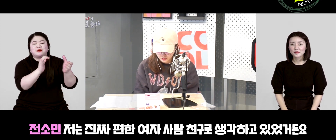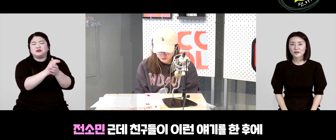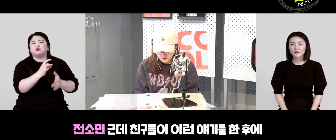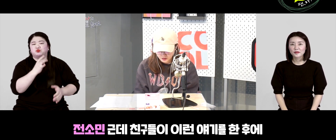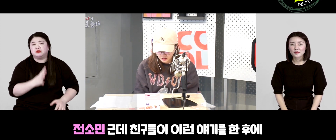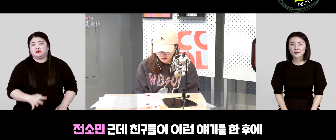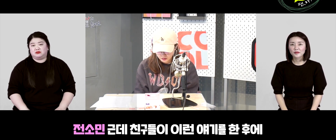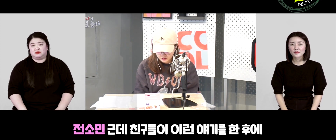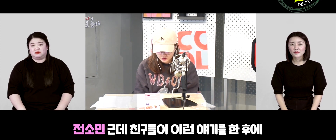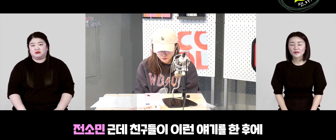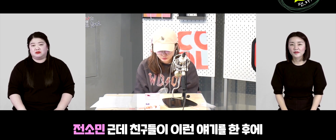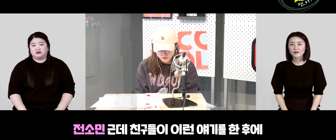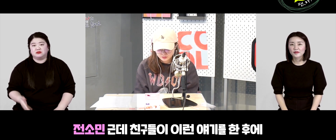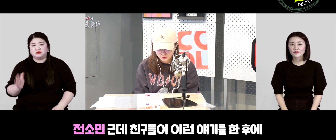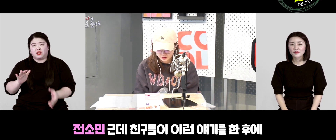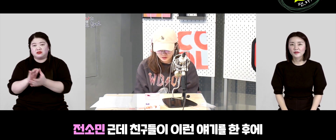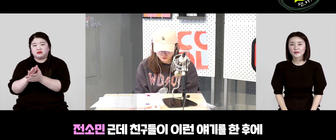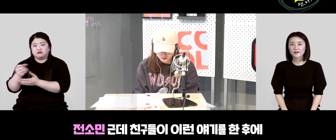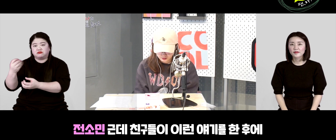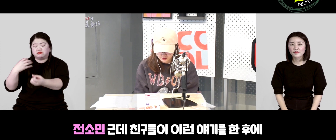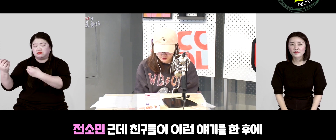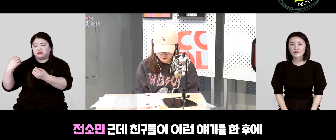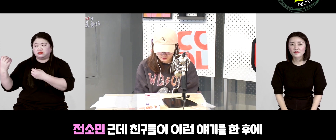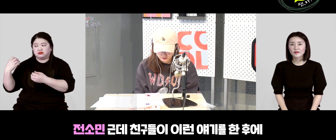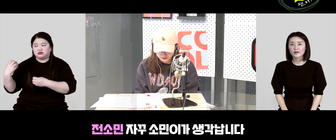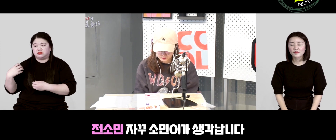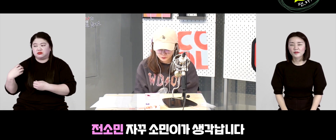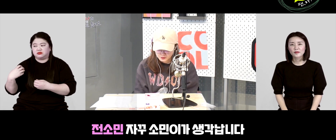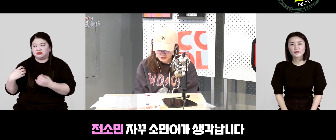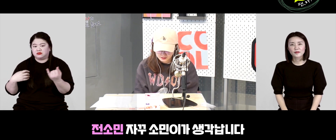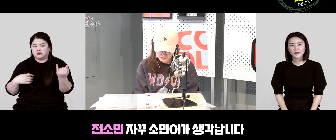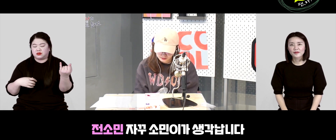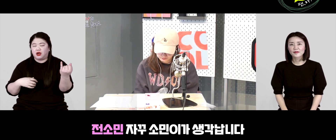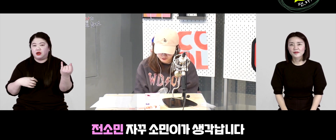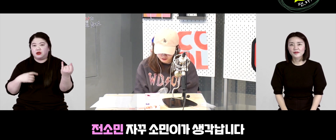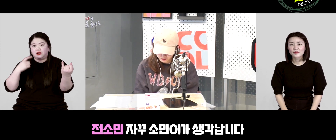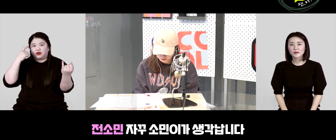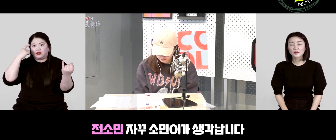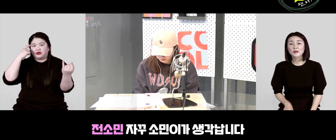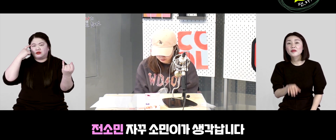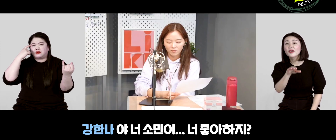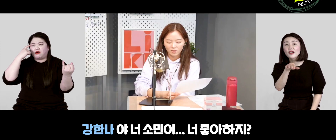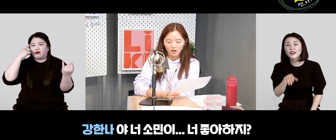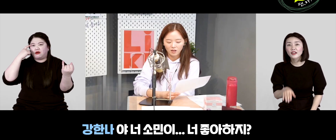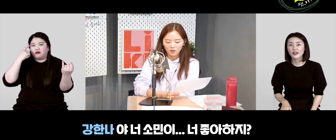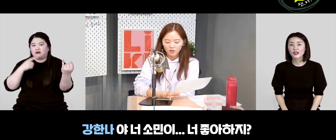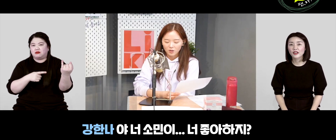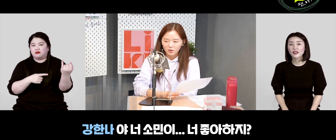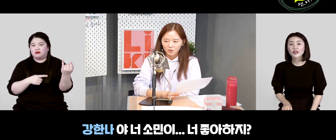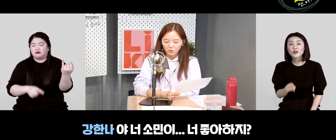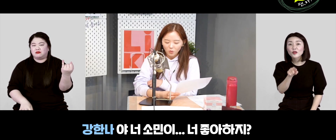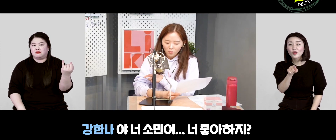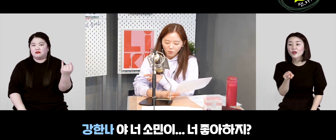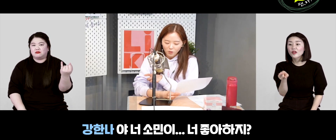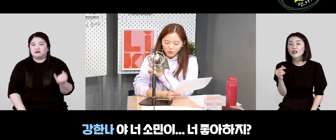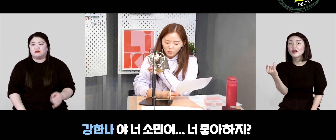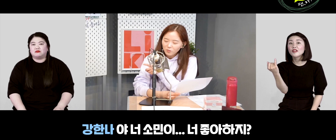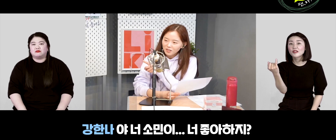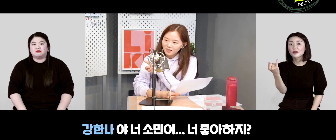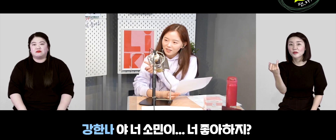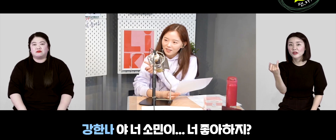있었거든요. 근데 친구들이 이런 얘기를 한 후에 자꾸 소민이가 생각납니다. 야,